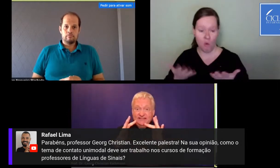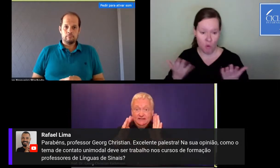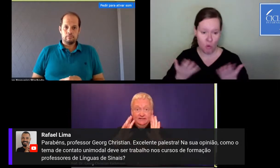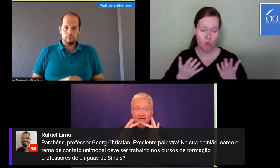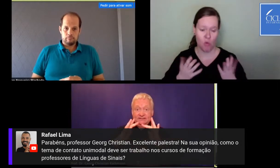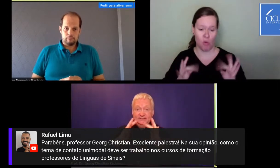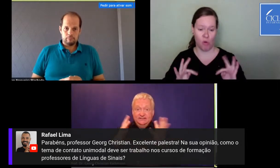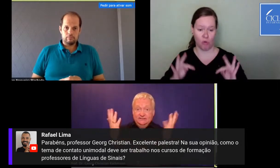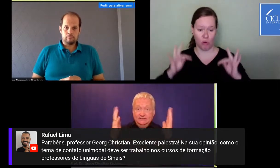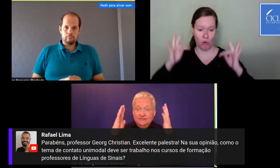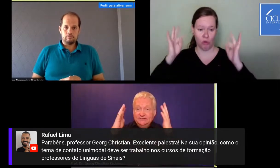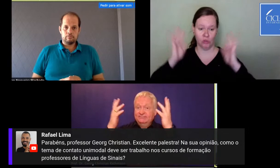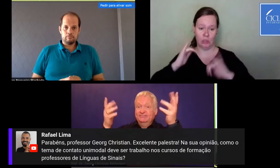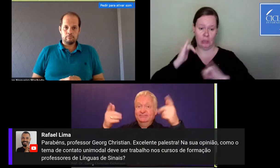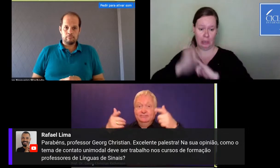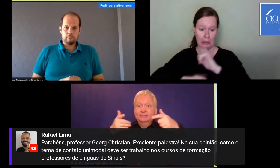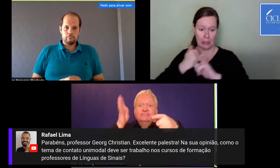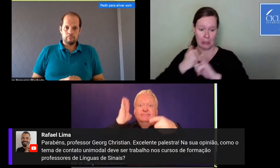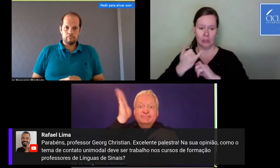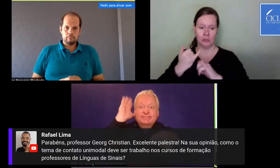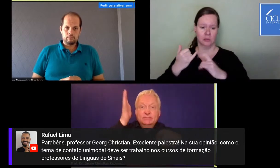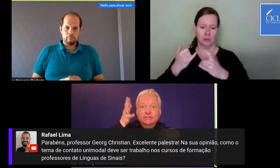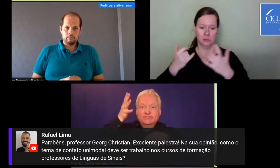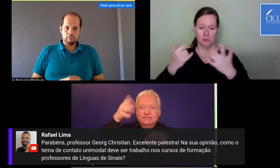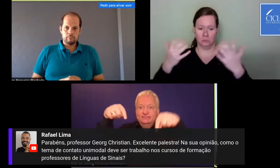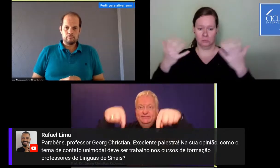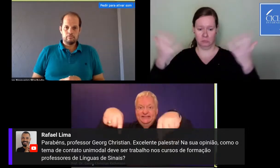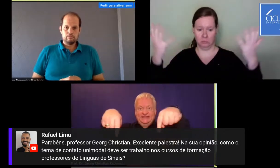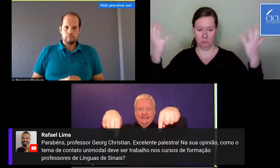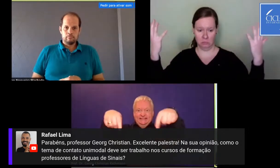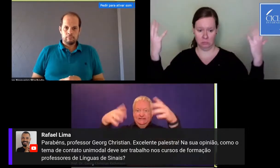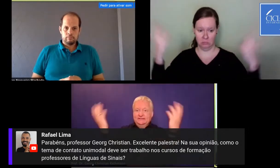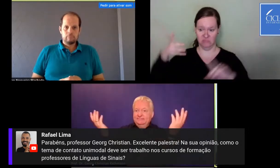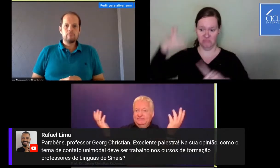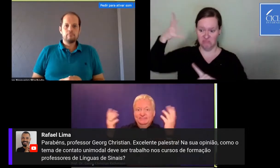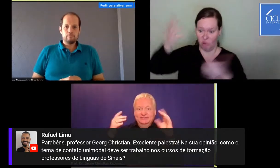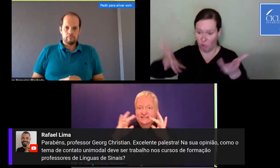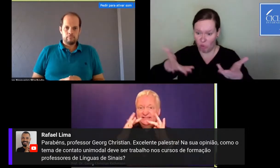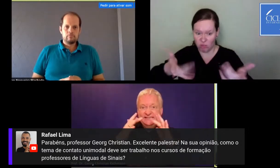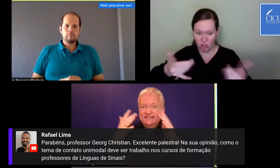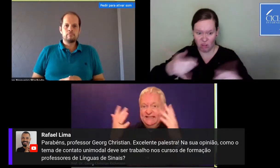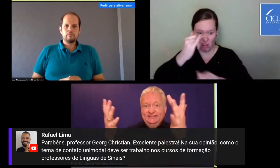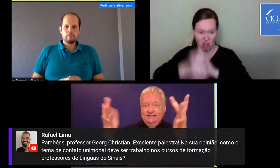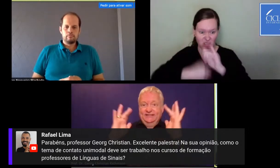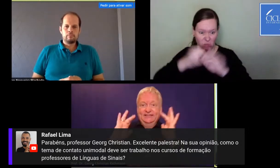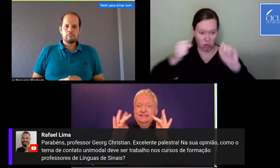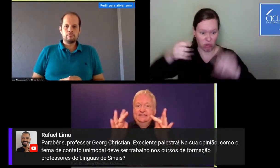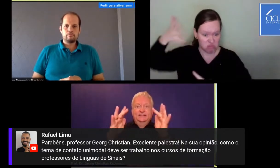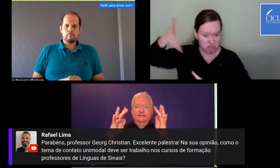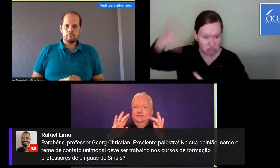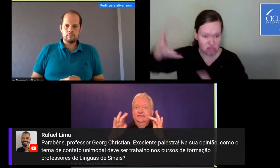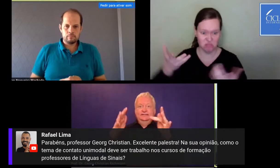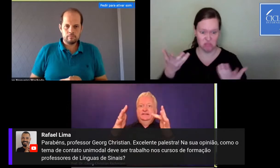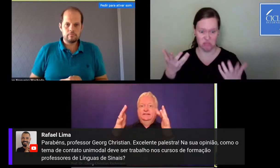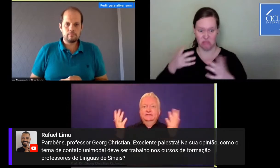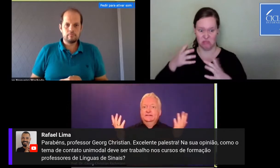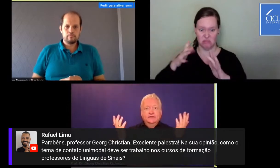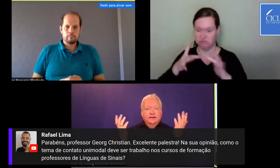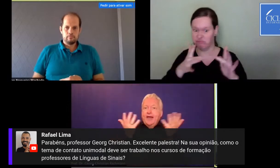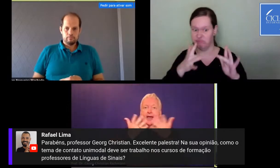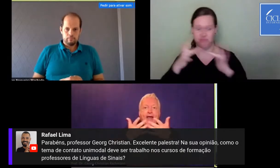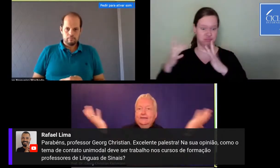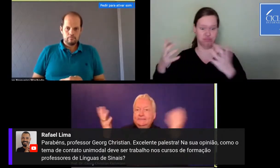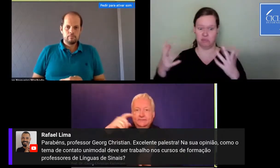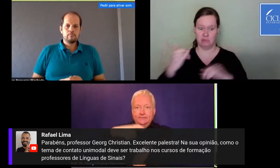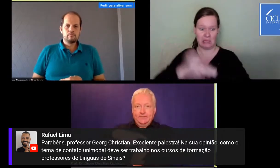de emergência, né? Então, a gente observa que a tecnologia hoje, por exemplo,